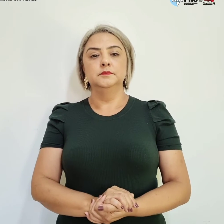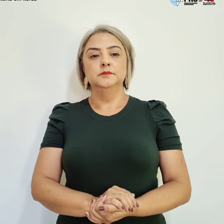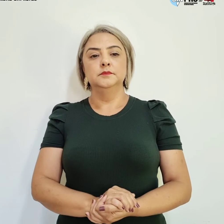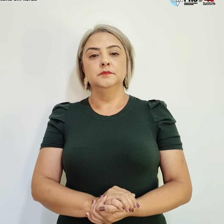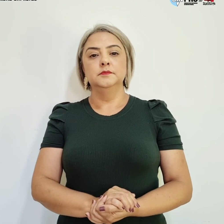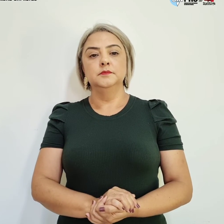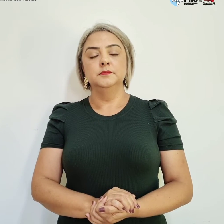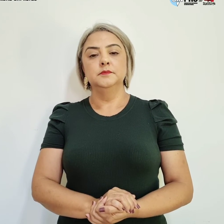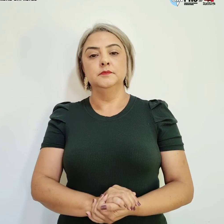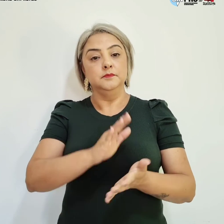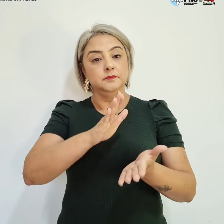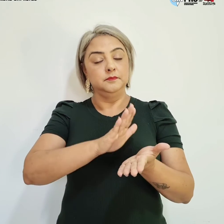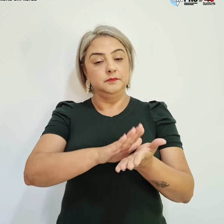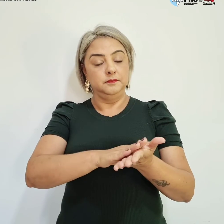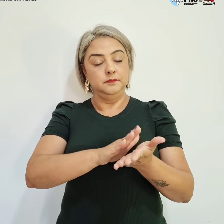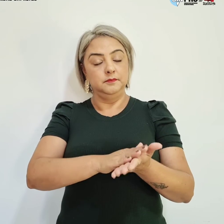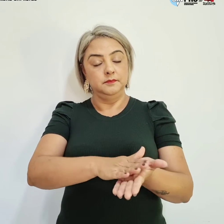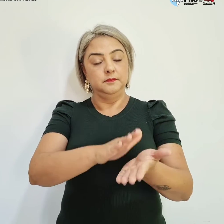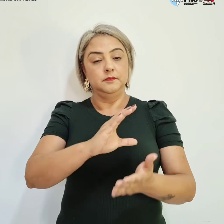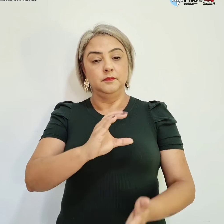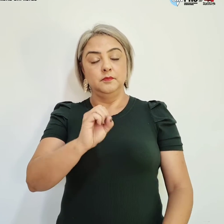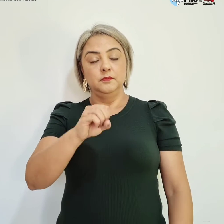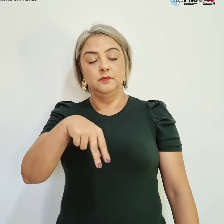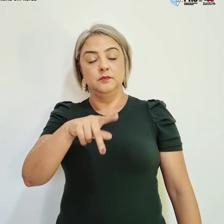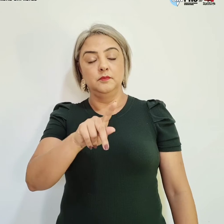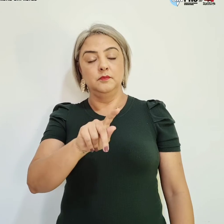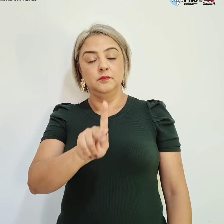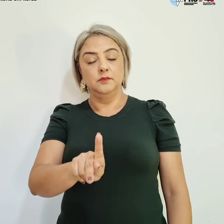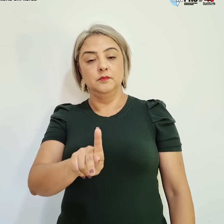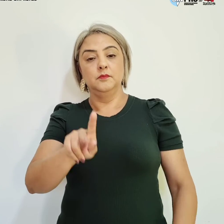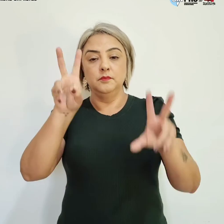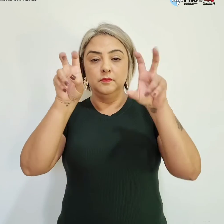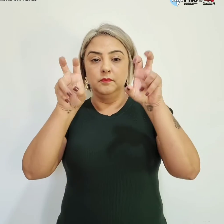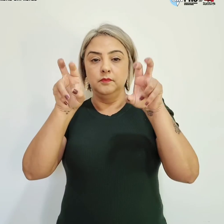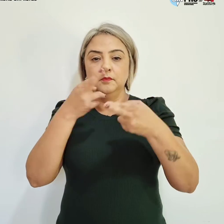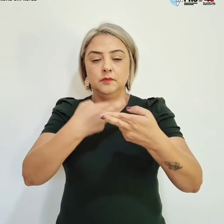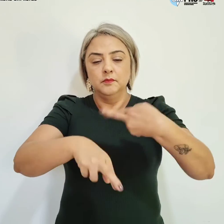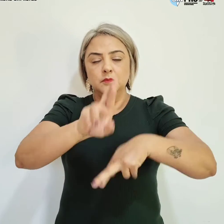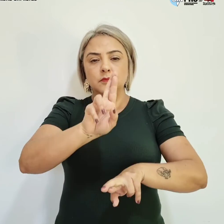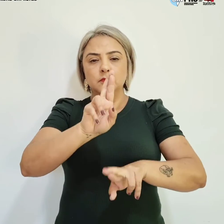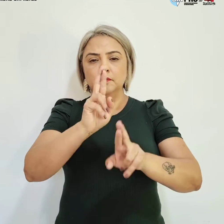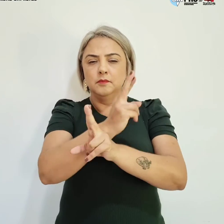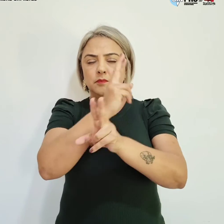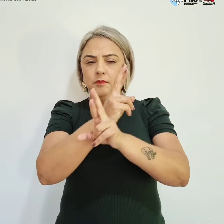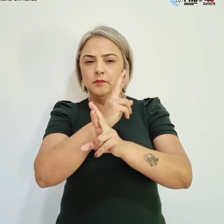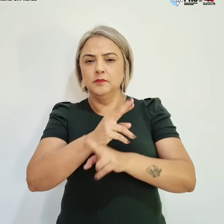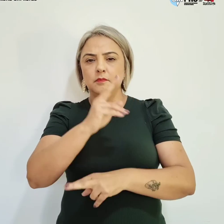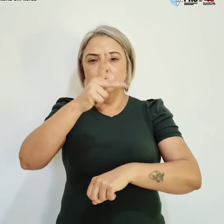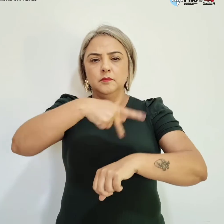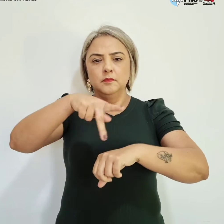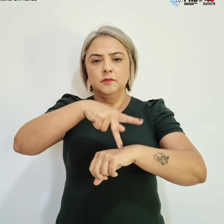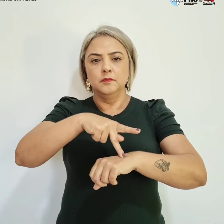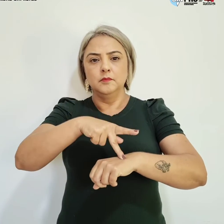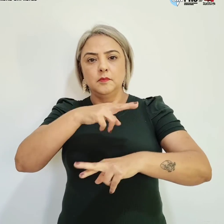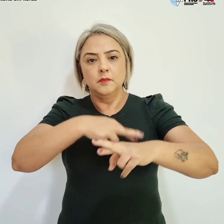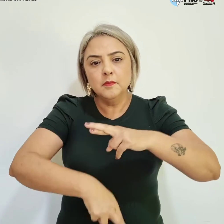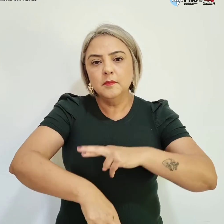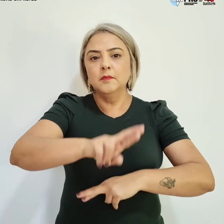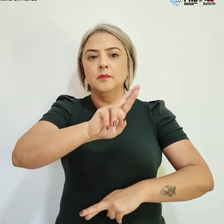Nesta edição, a CONAP tem como tema Reconstruir o País, a retomada do Estado Democrático de